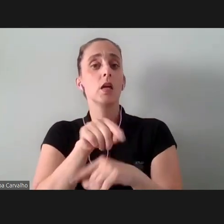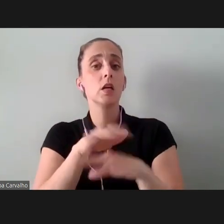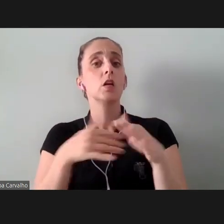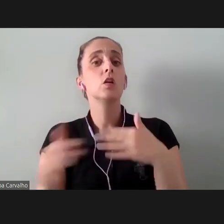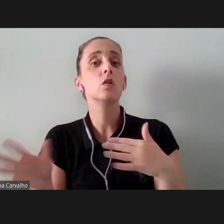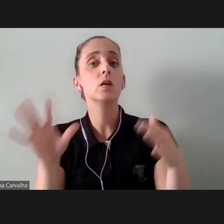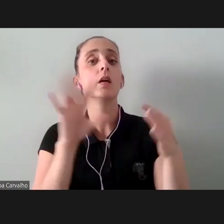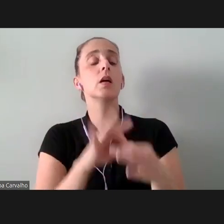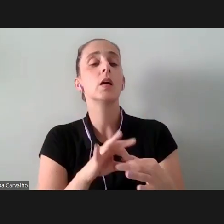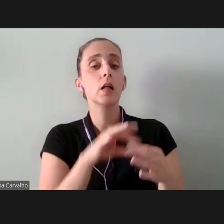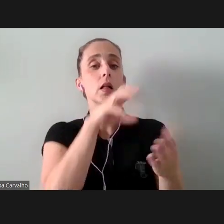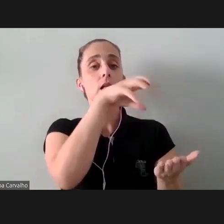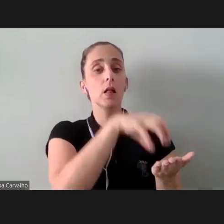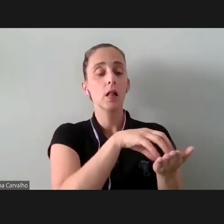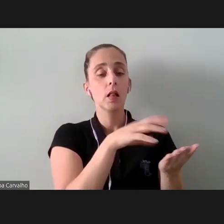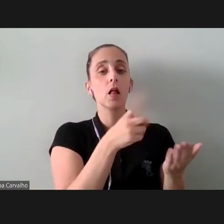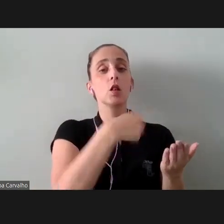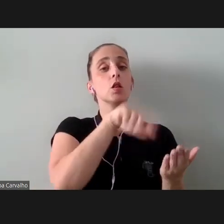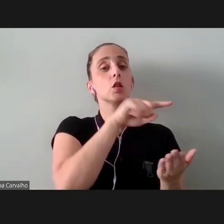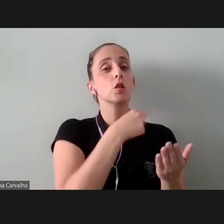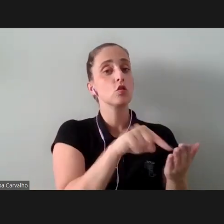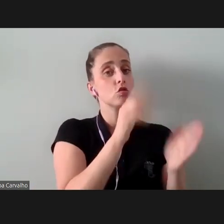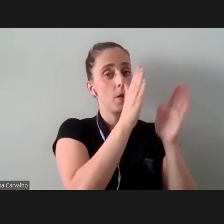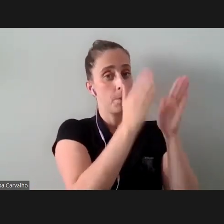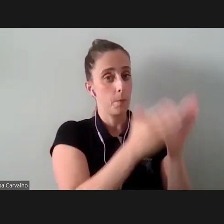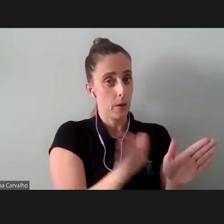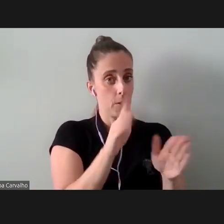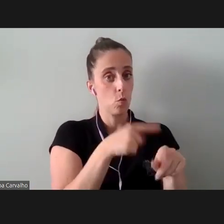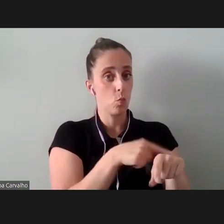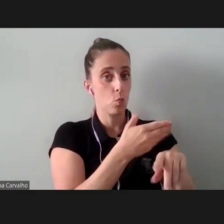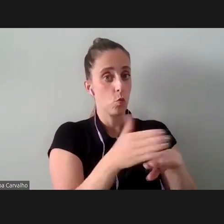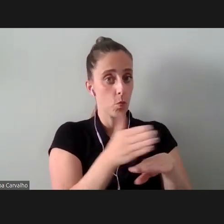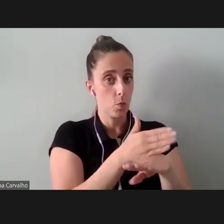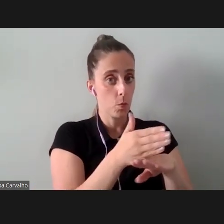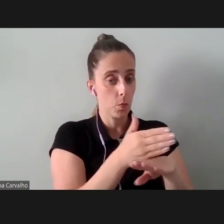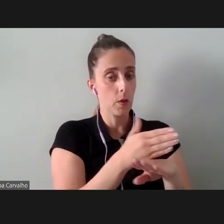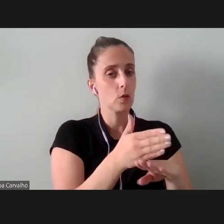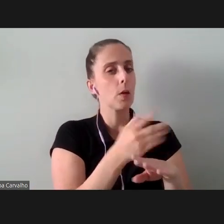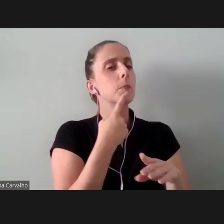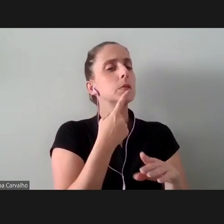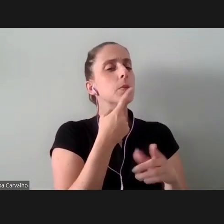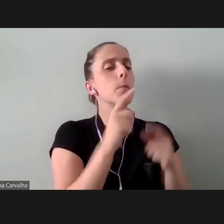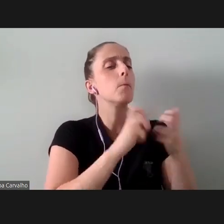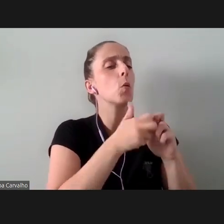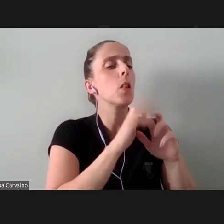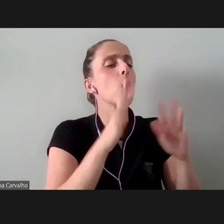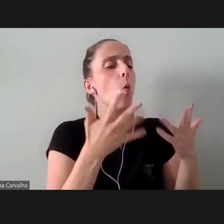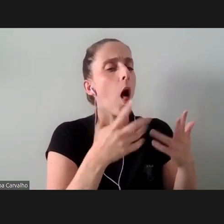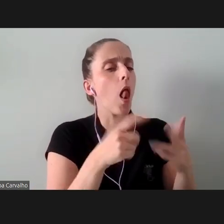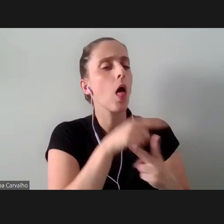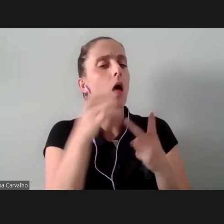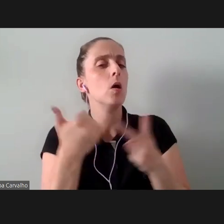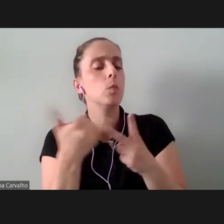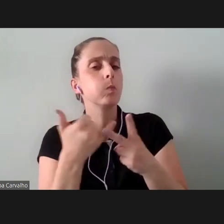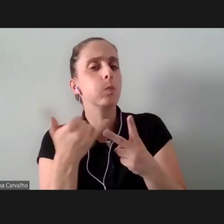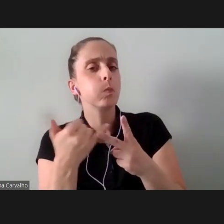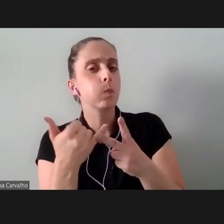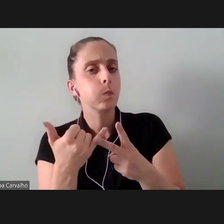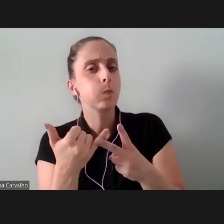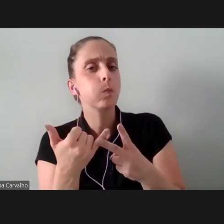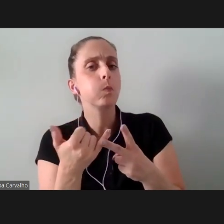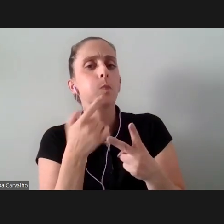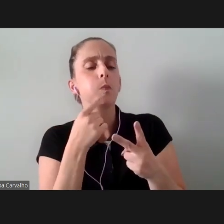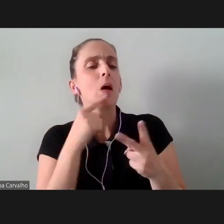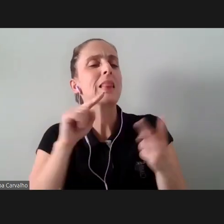duplo diamante do Design Thinking, que a gente tem um primeiro momento de entendimento e reenquadramento do problema e um segundo momento de ideação, prototipação